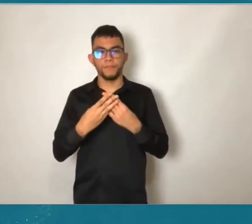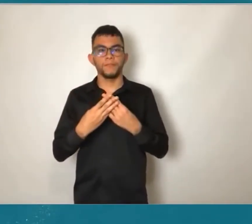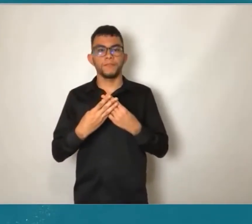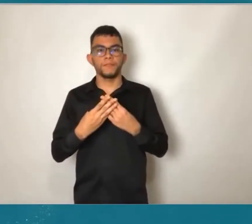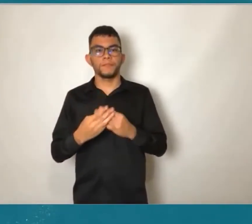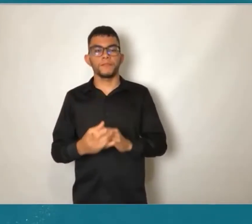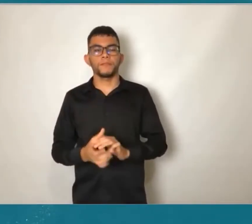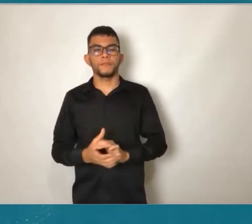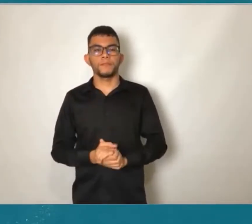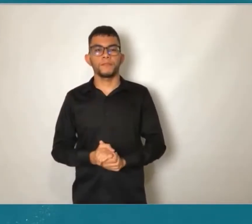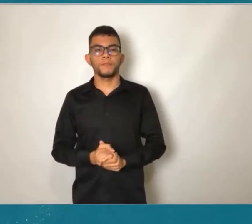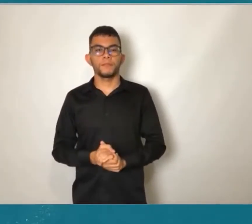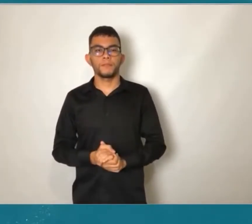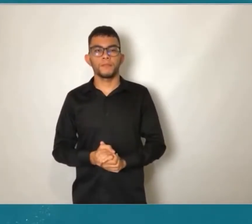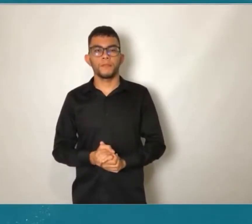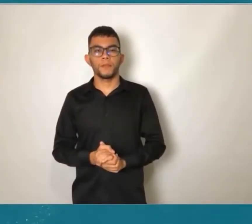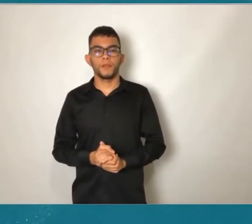concretizações, 2 realizações.